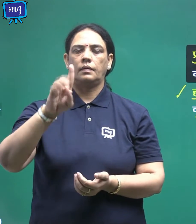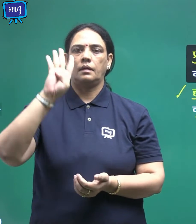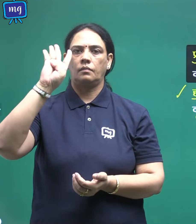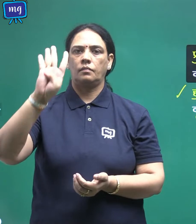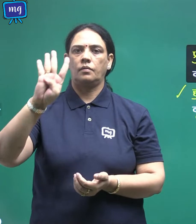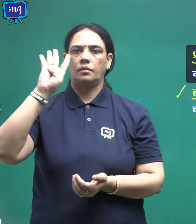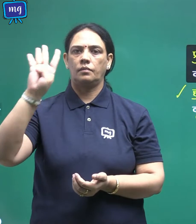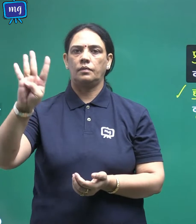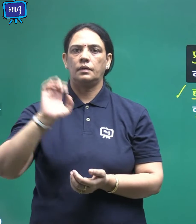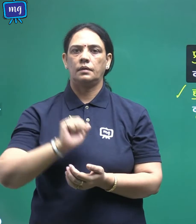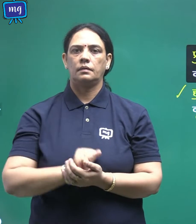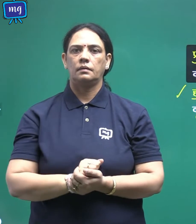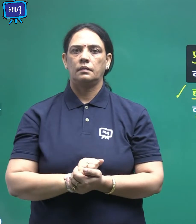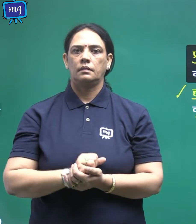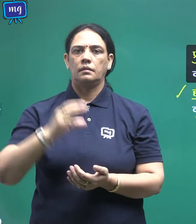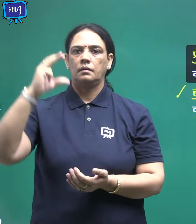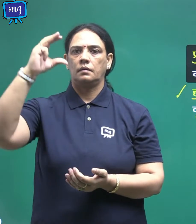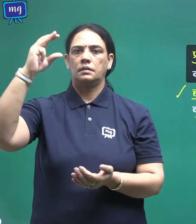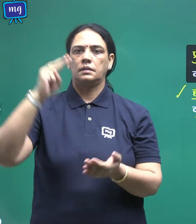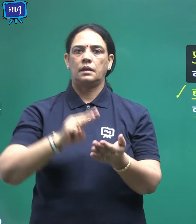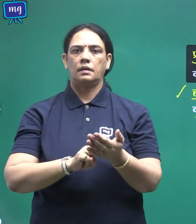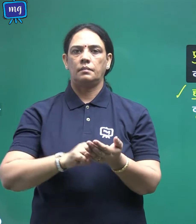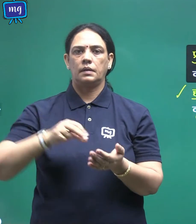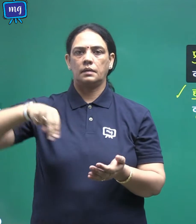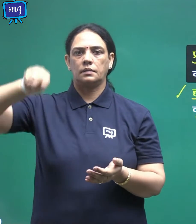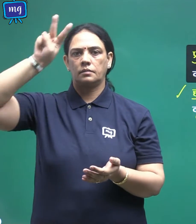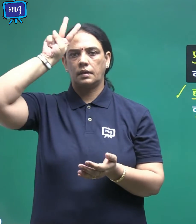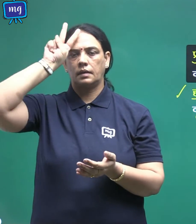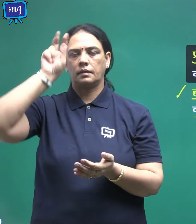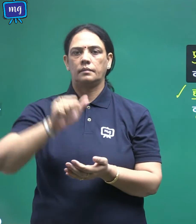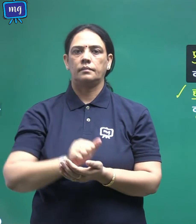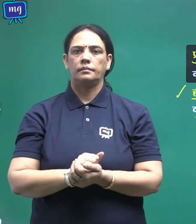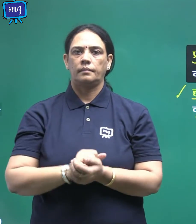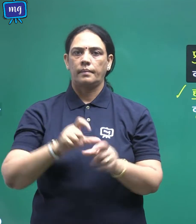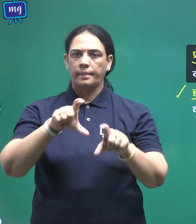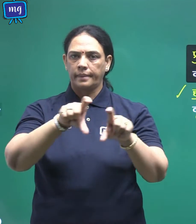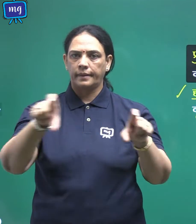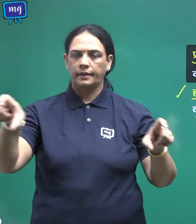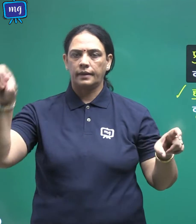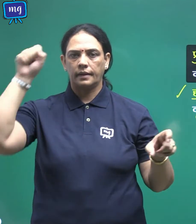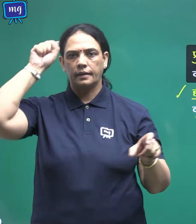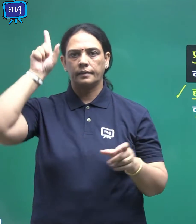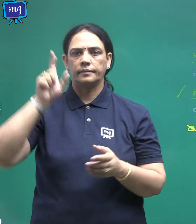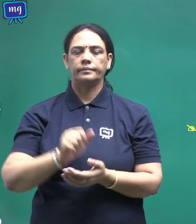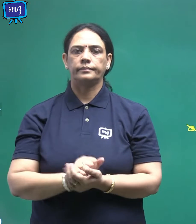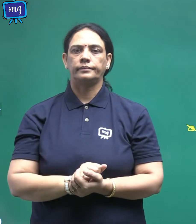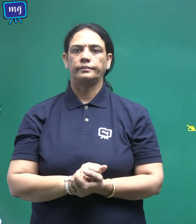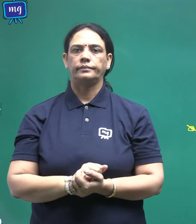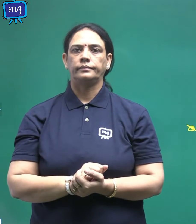144 सेमी स्क्वायर। समझ आ गया?